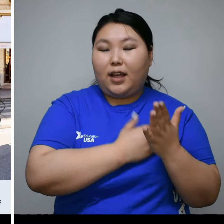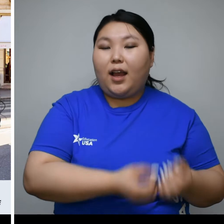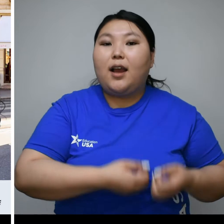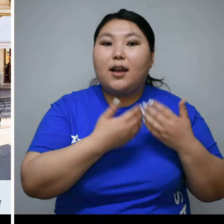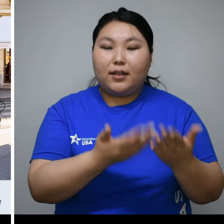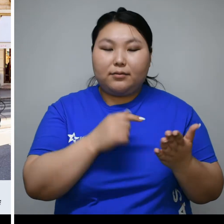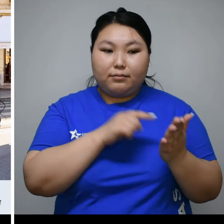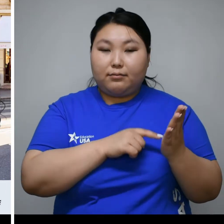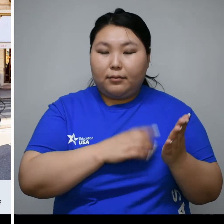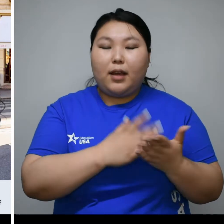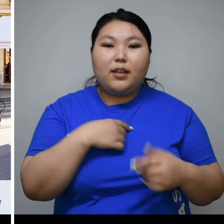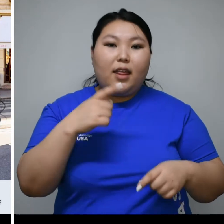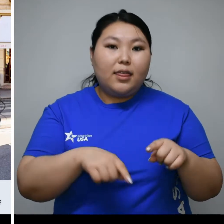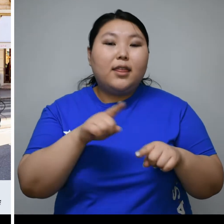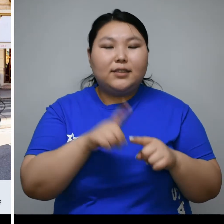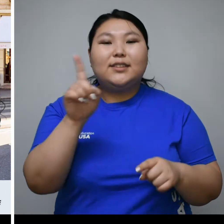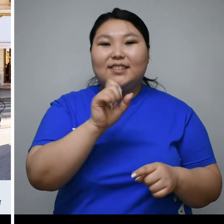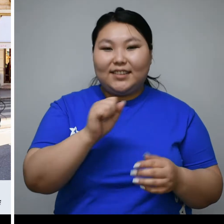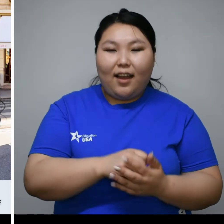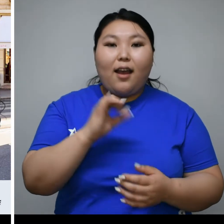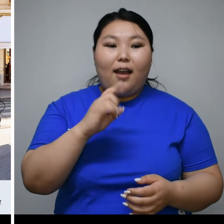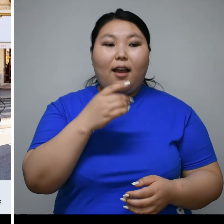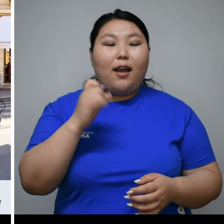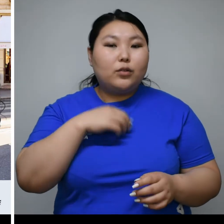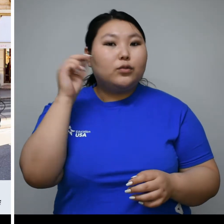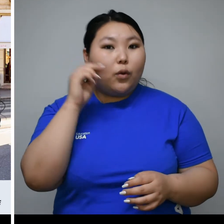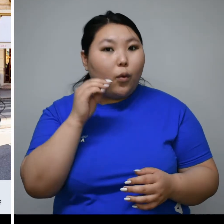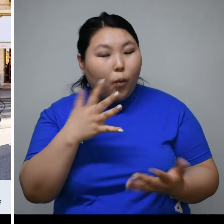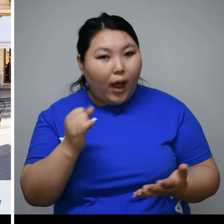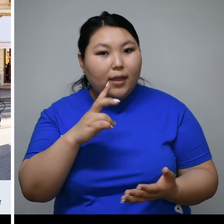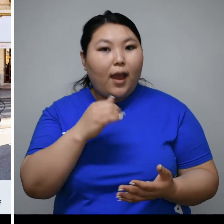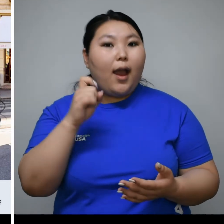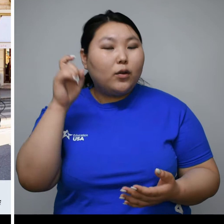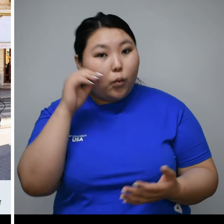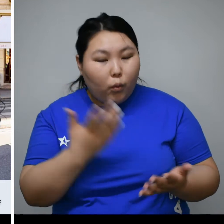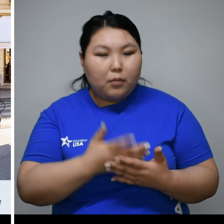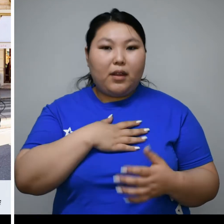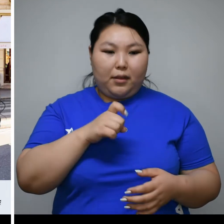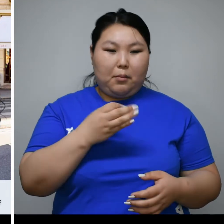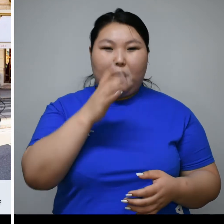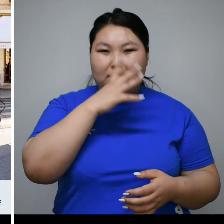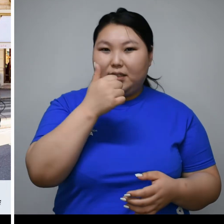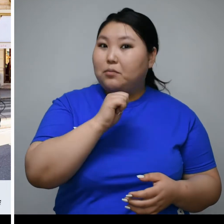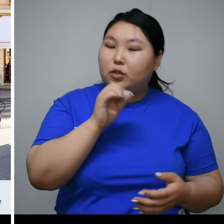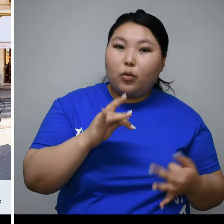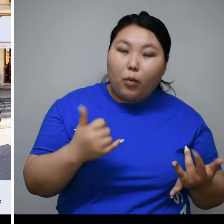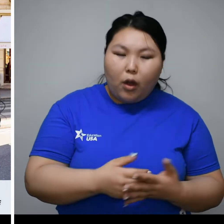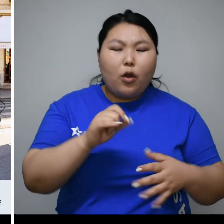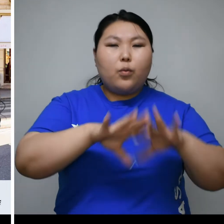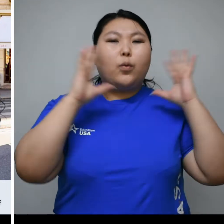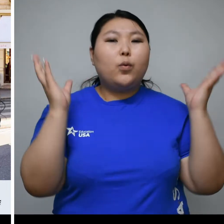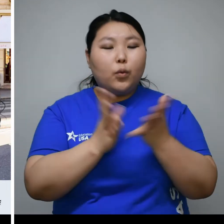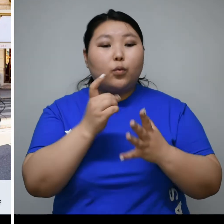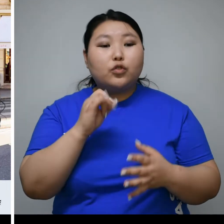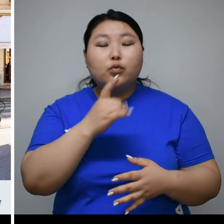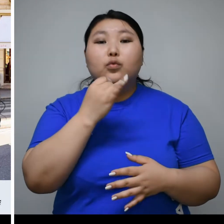гаргаж принтлэж авч хагаад тэгээд дээр нь за амгаахаар сурахгүй угаасаа за би хиймтэй сайн биш гэдэг юм одоо ингээд